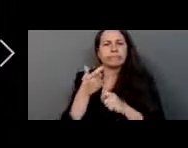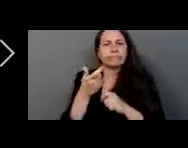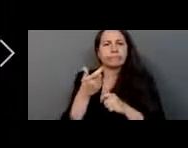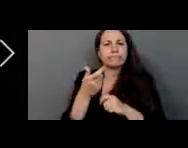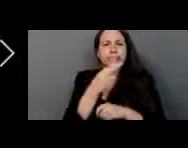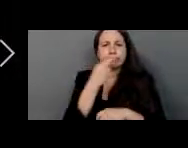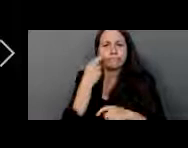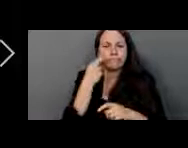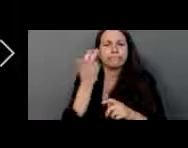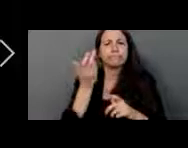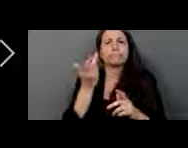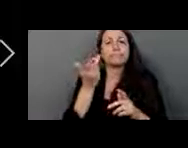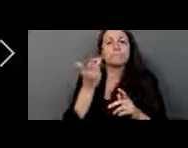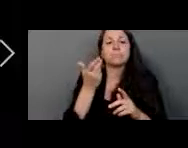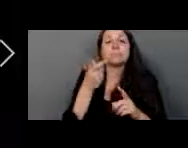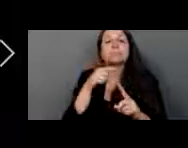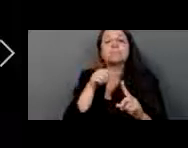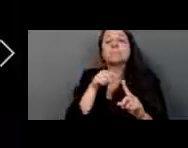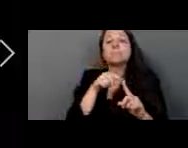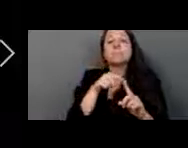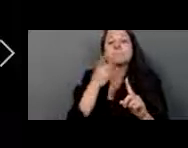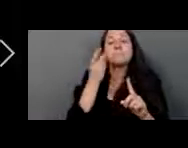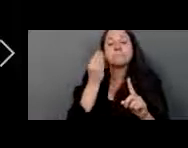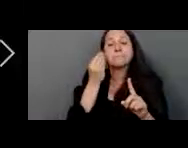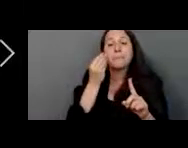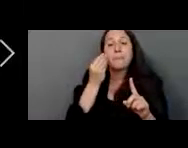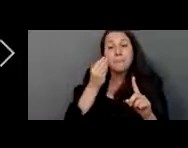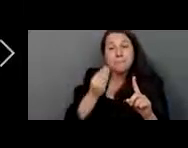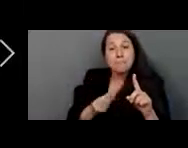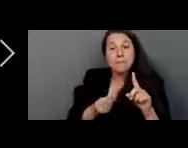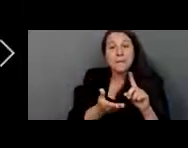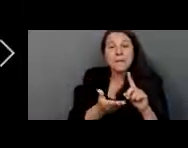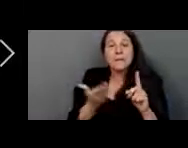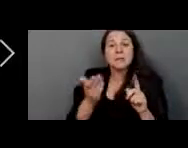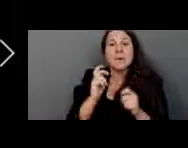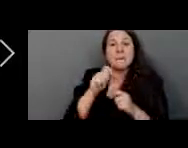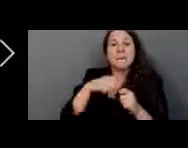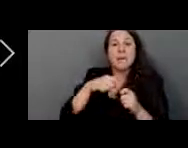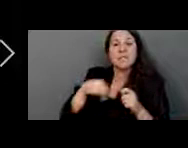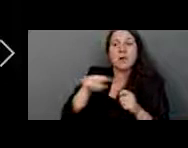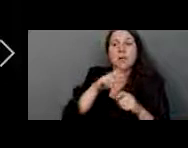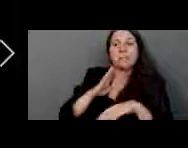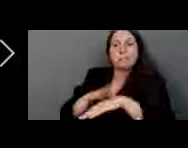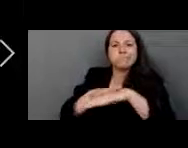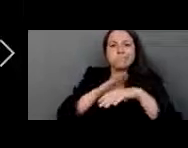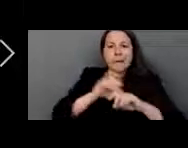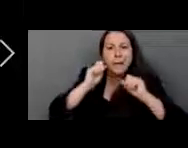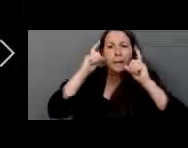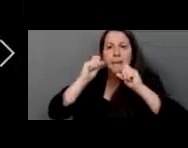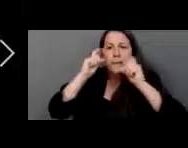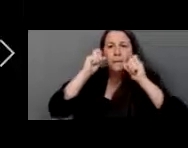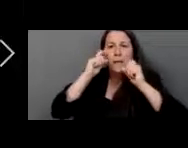Il y a l'autre message dans l'opéra, c'est que le pêcheur exhorte énigmatiquement les autres à se réveiller et à